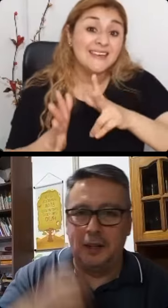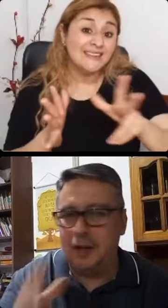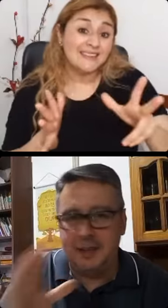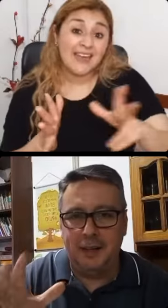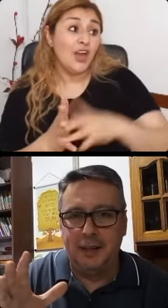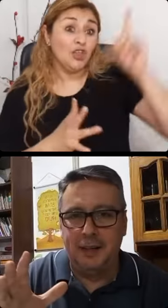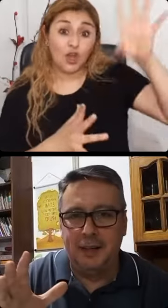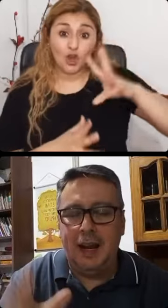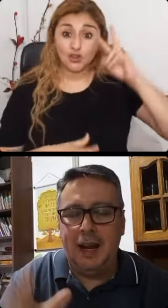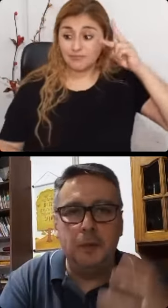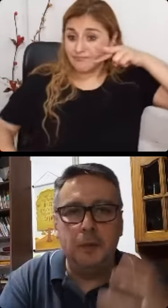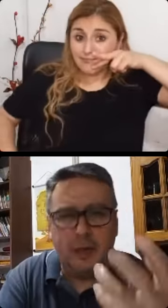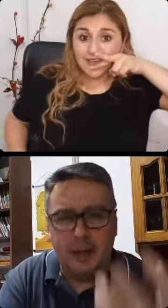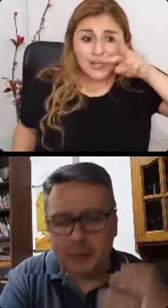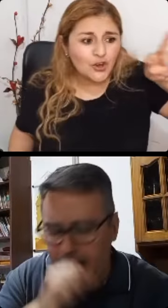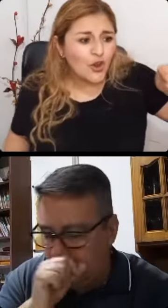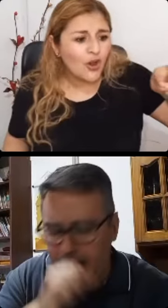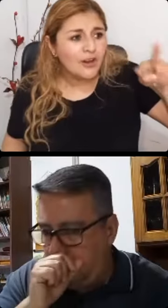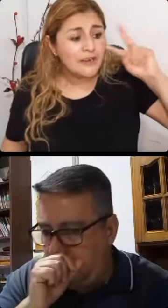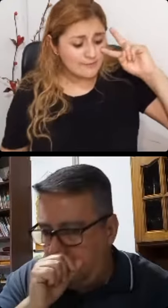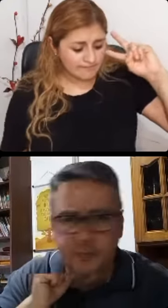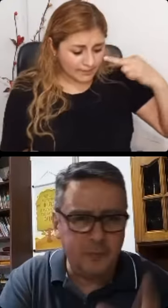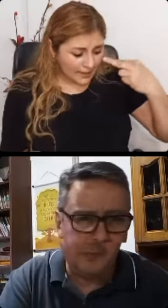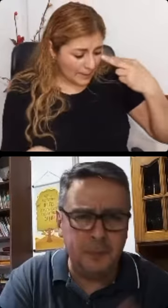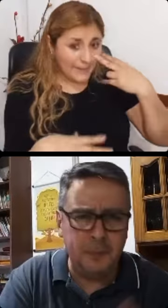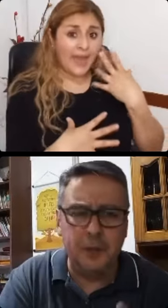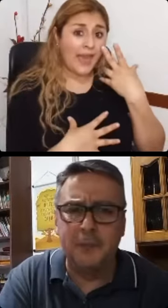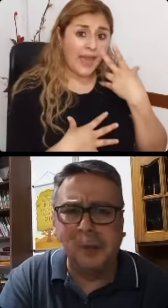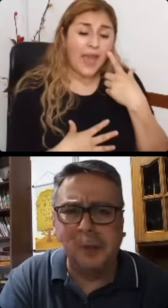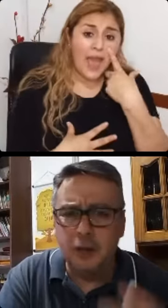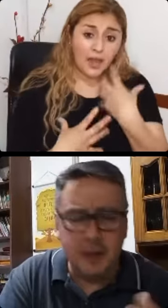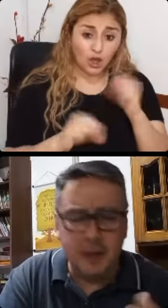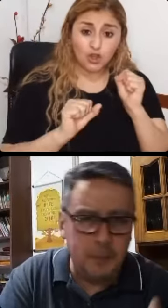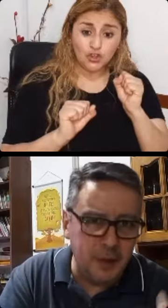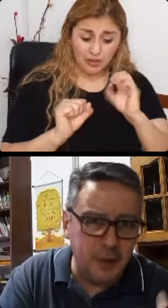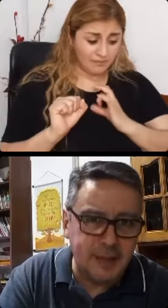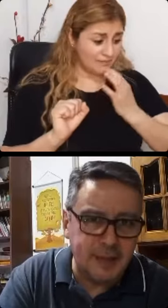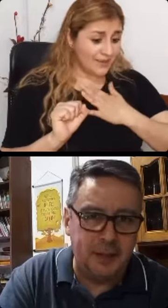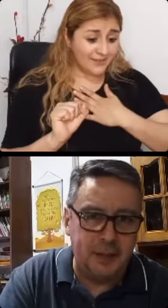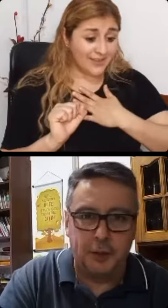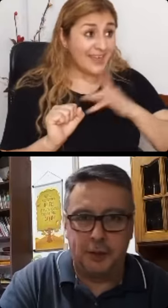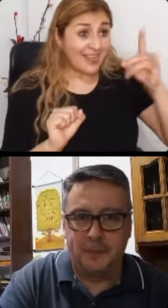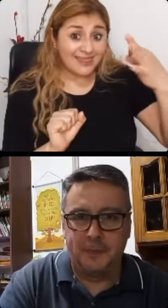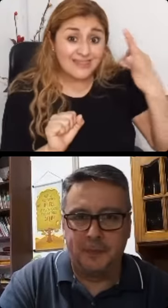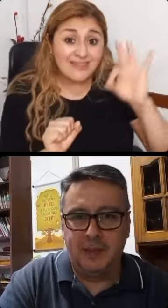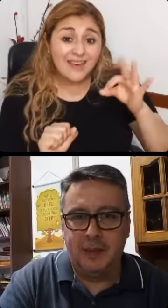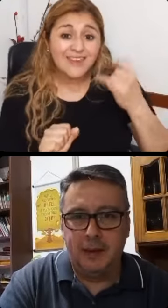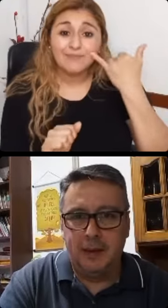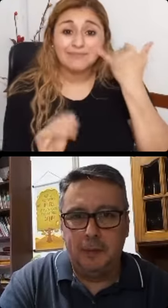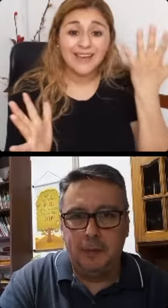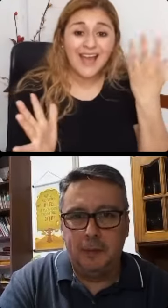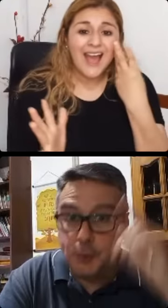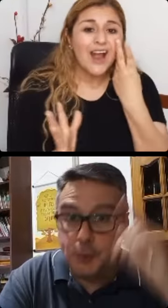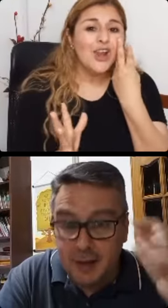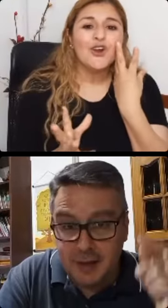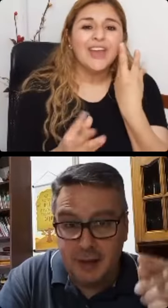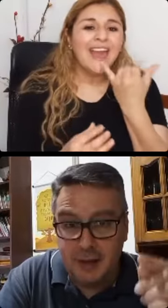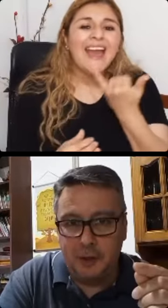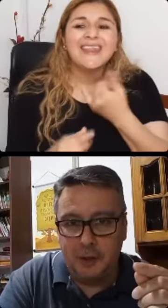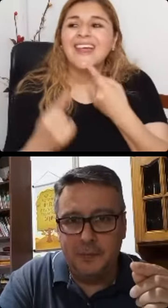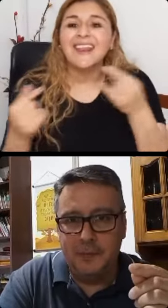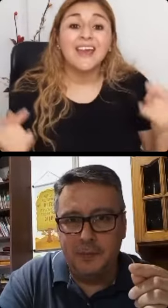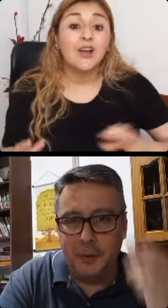encontró así él vio lo que había perdón y lo que él podía hacer de nosotros por su